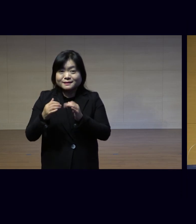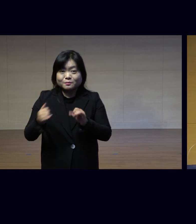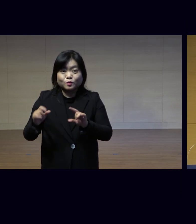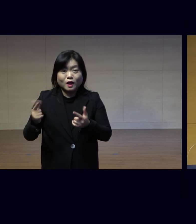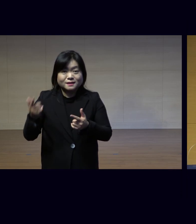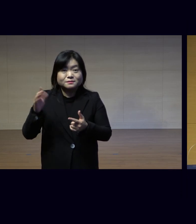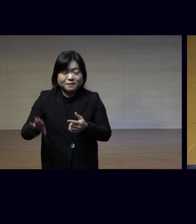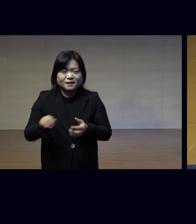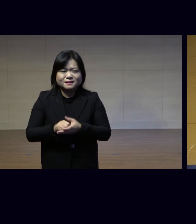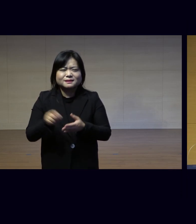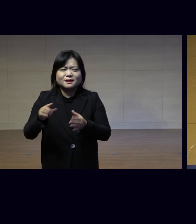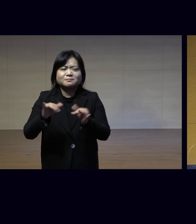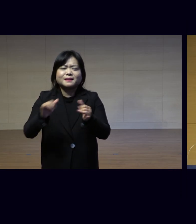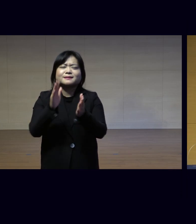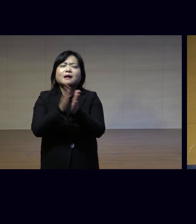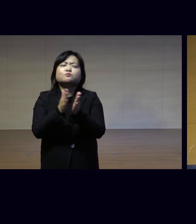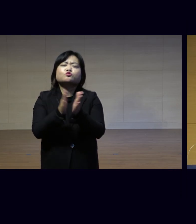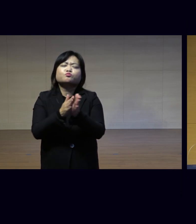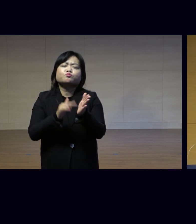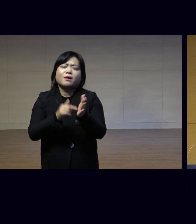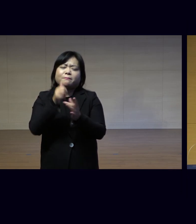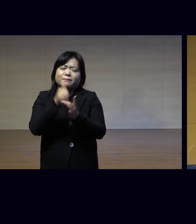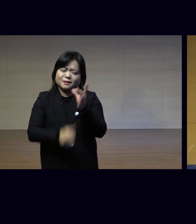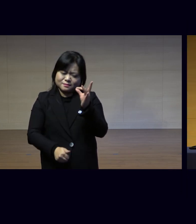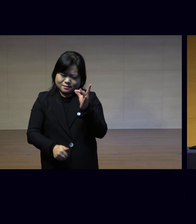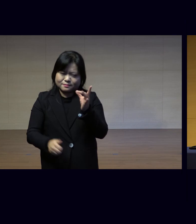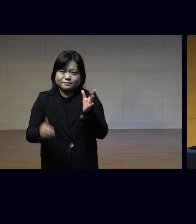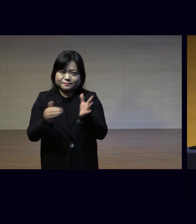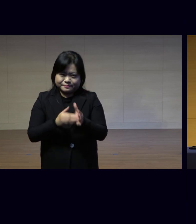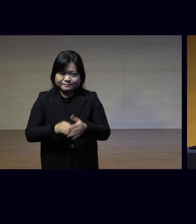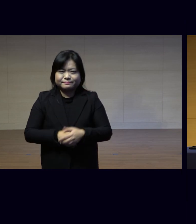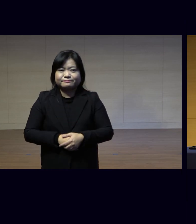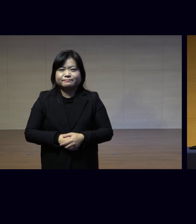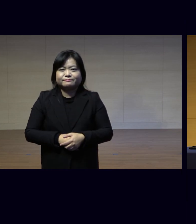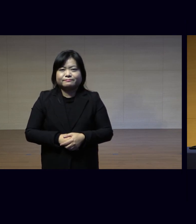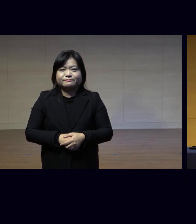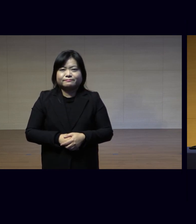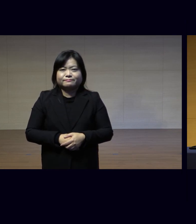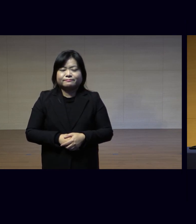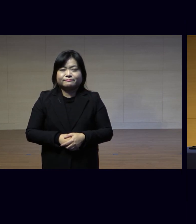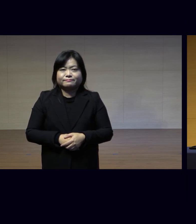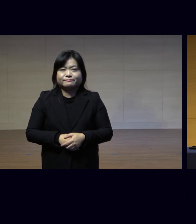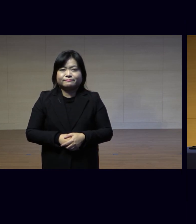저는 그 사람의 작품에 빠져들었던 겁니다. 네.